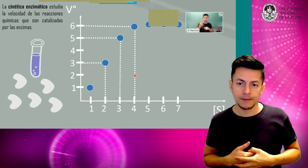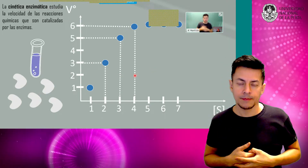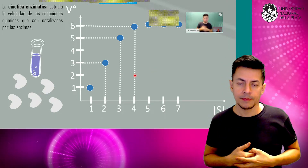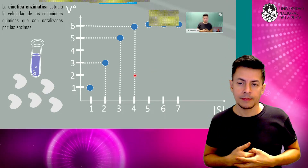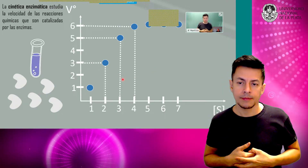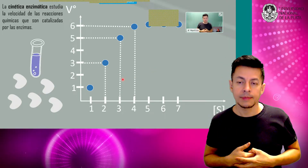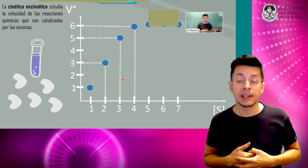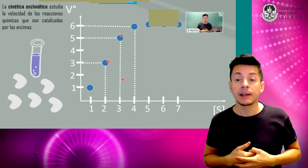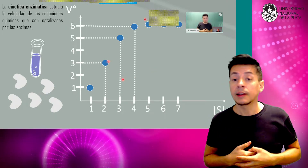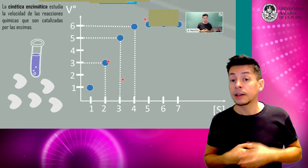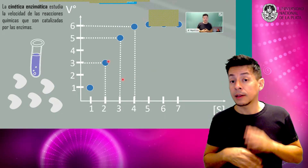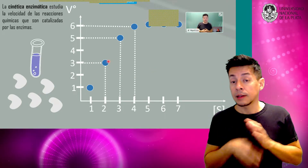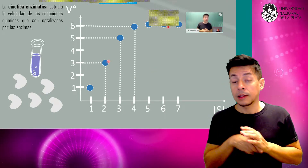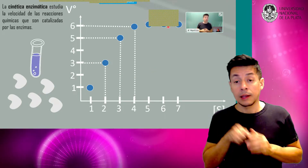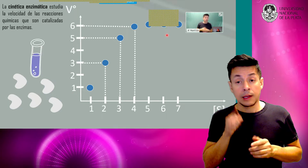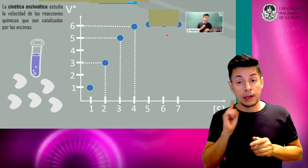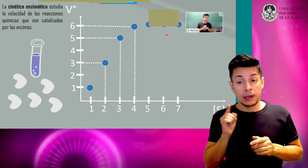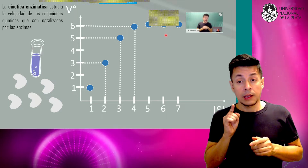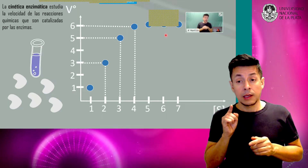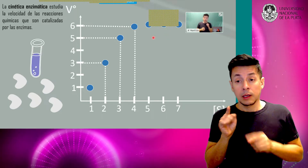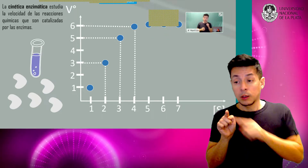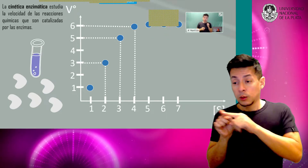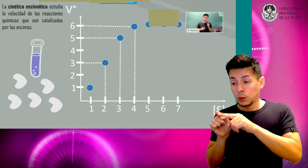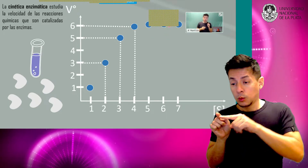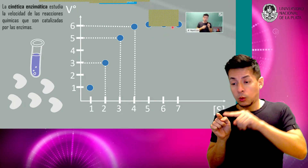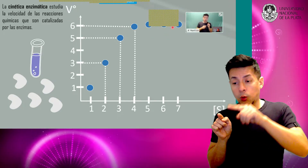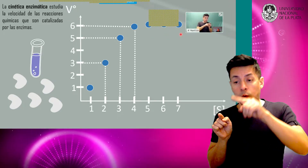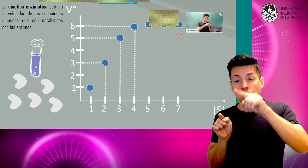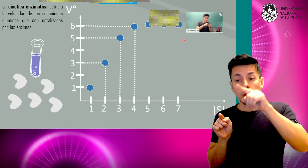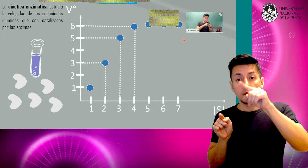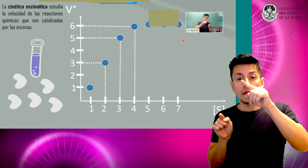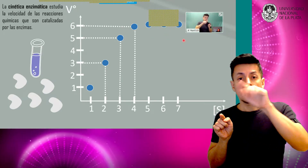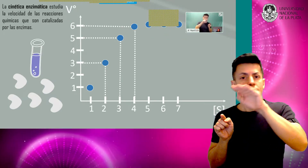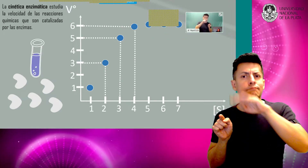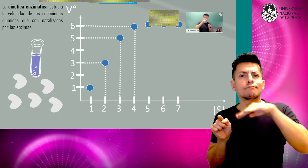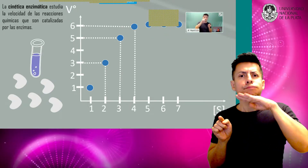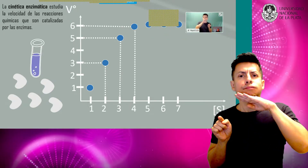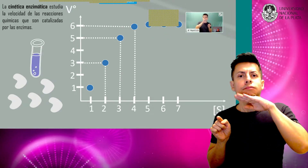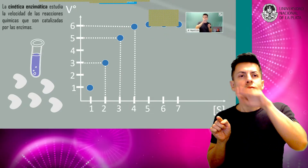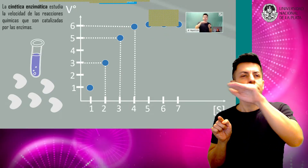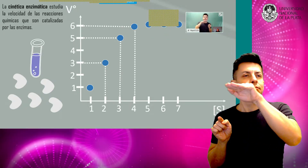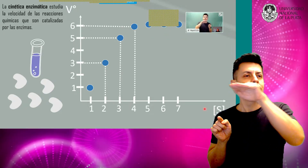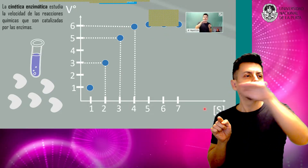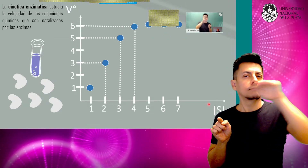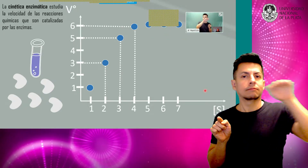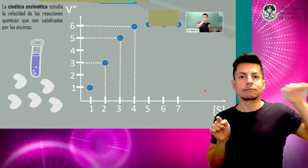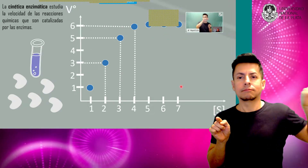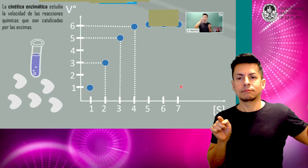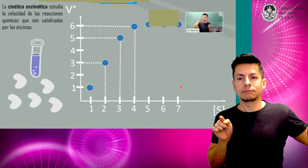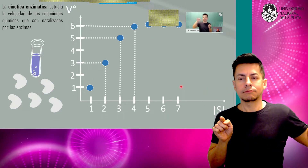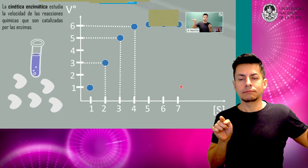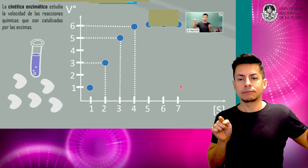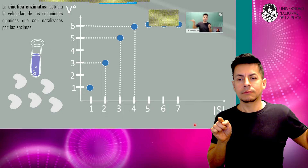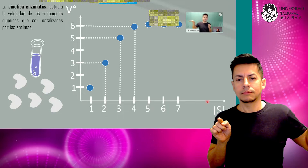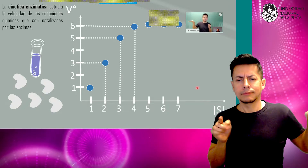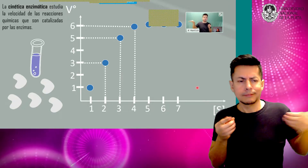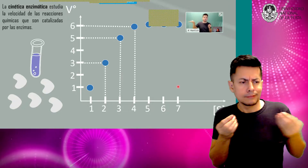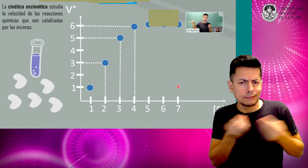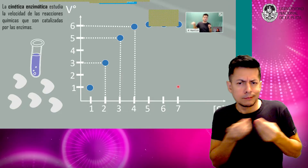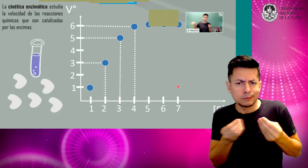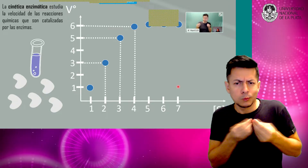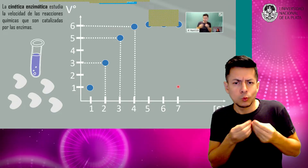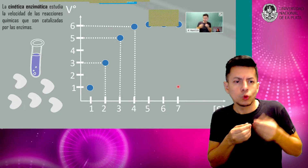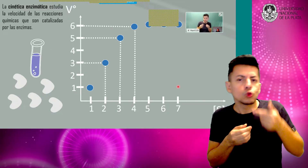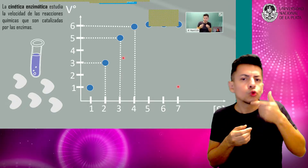Decimos que en este caso la curva se satura, ¿sí? Cuando tenemos grandes cantidades de